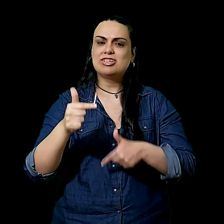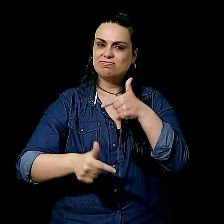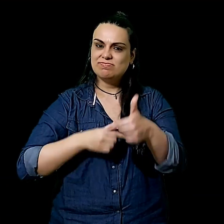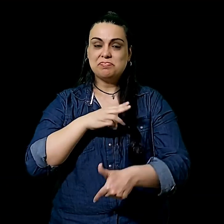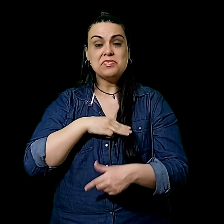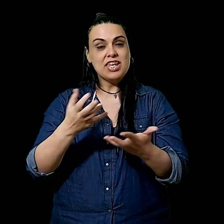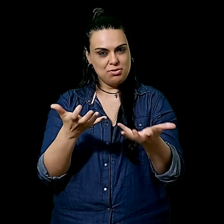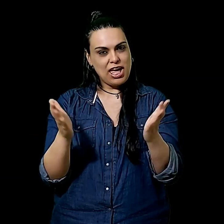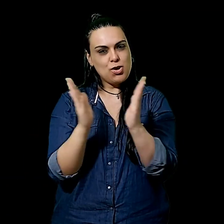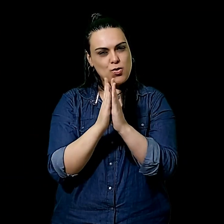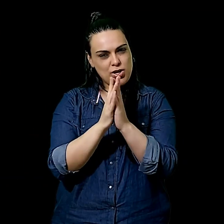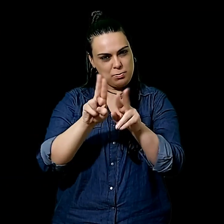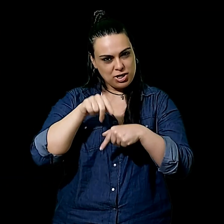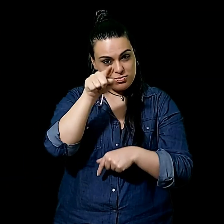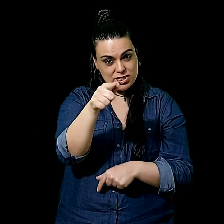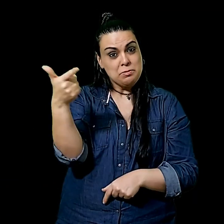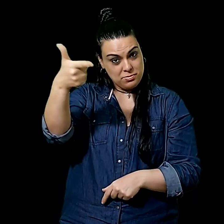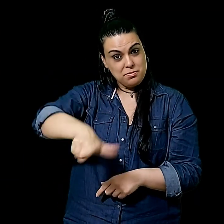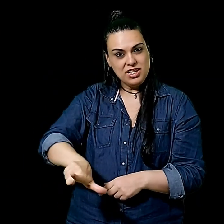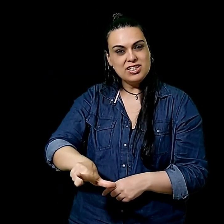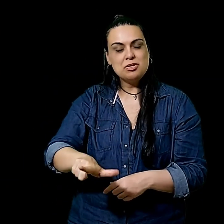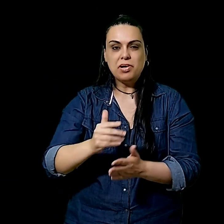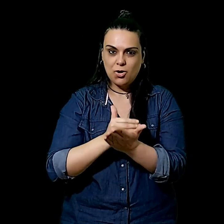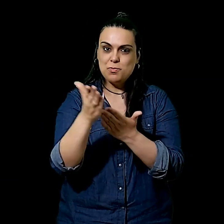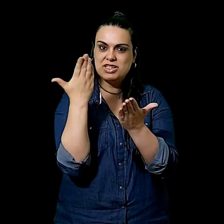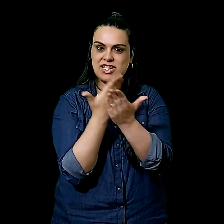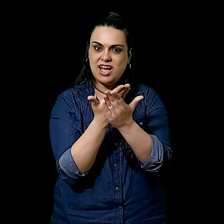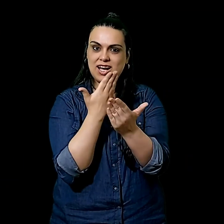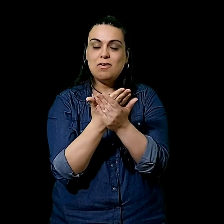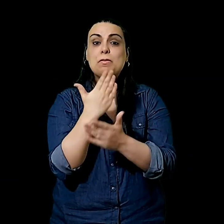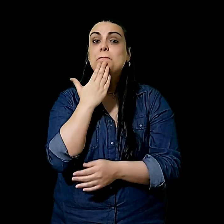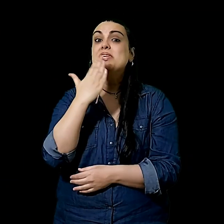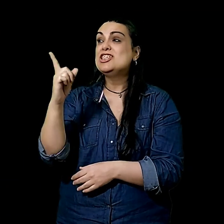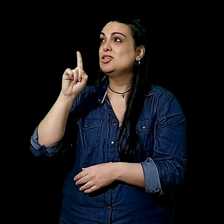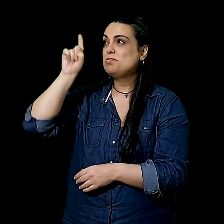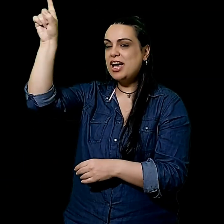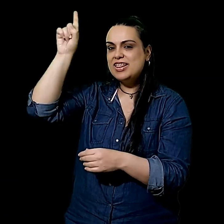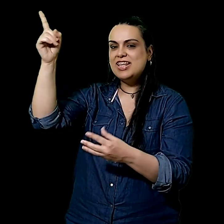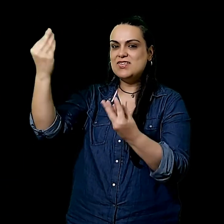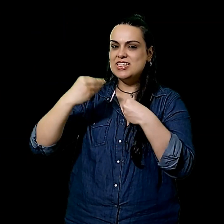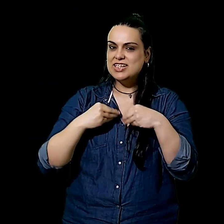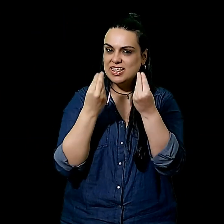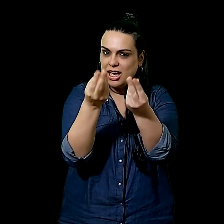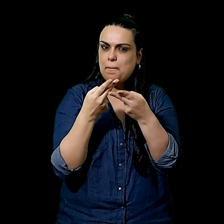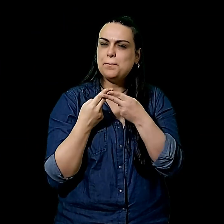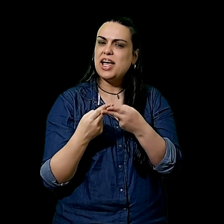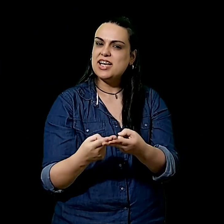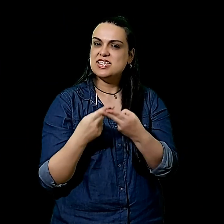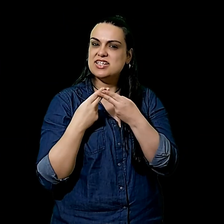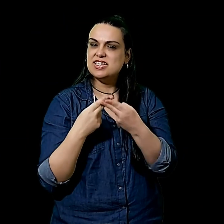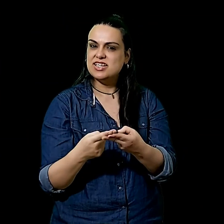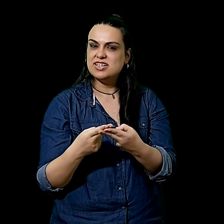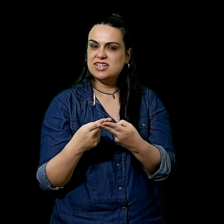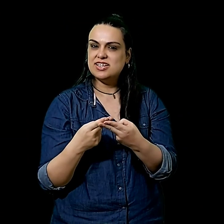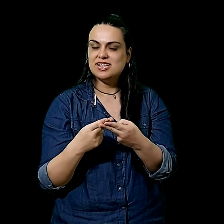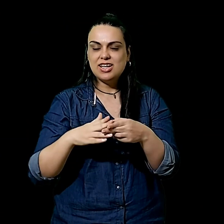chamada. Quero orar por você agora, mais uma vez, pra gente entrar na aula, pedindo a Deus paciência,